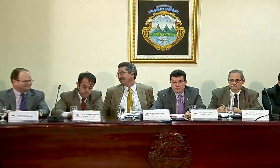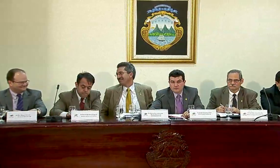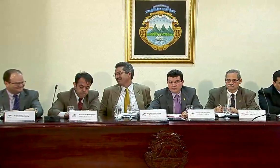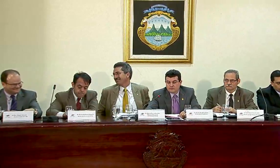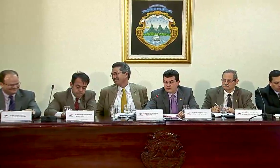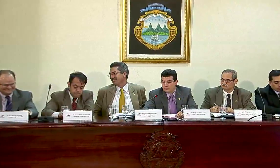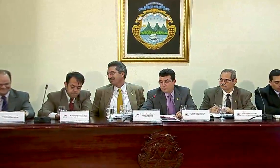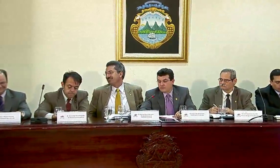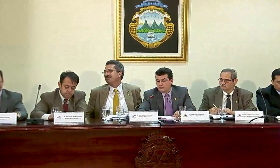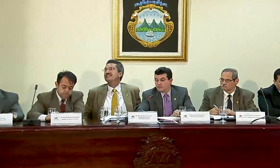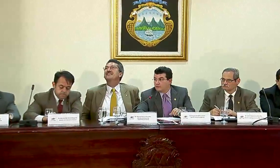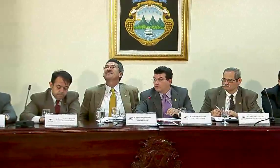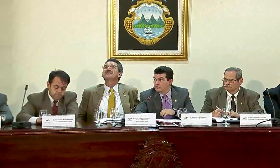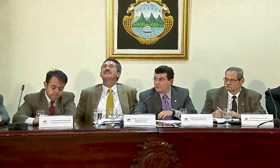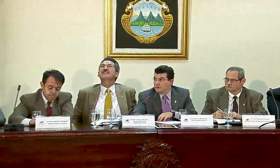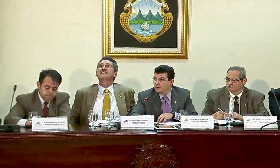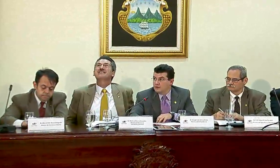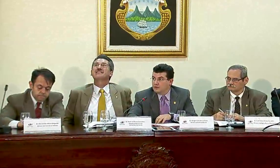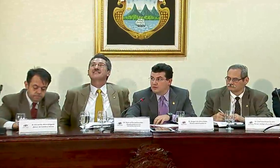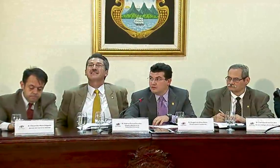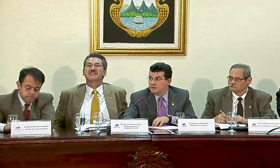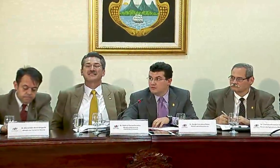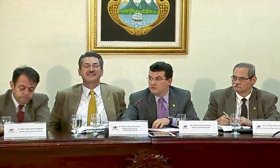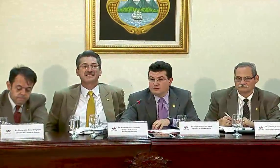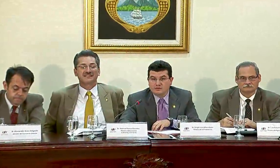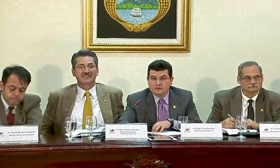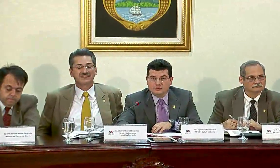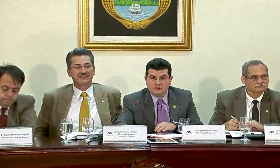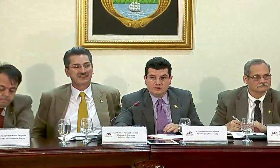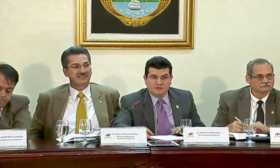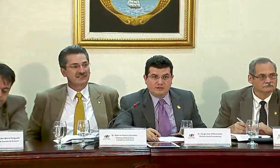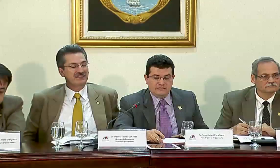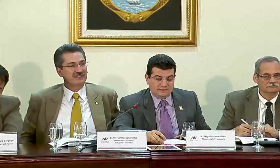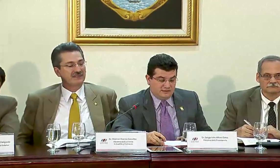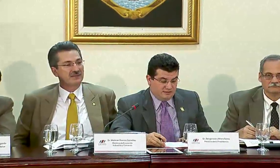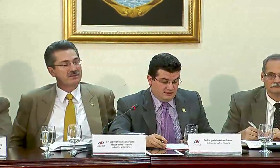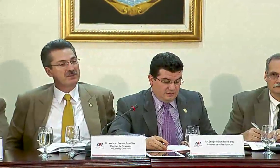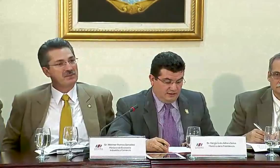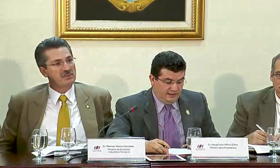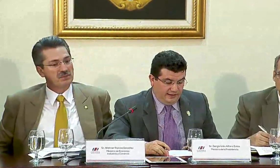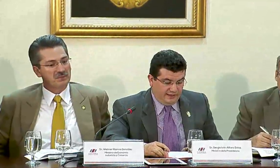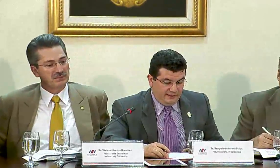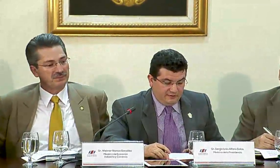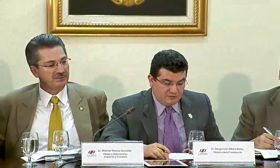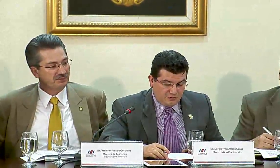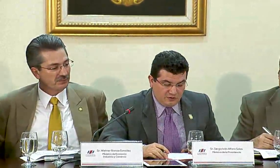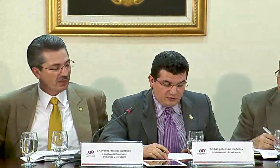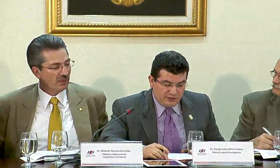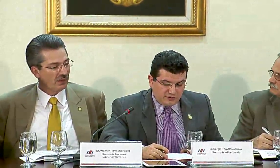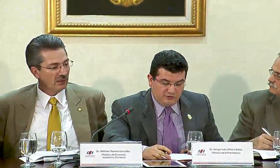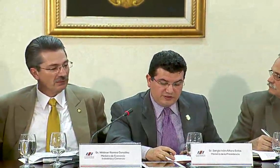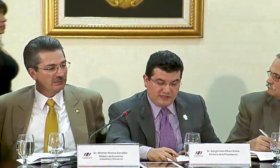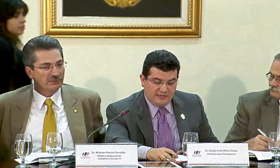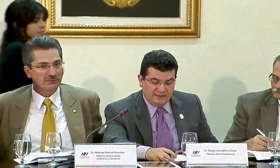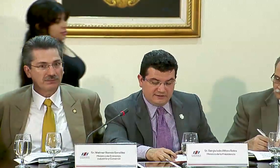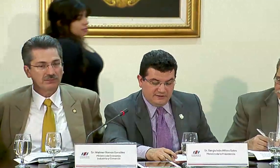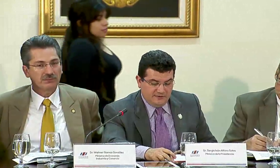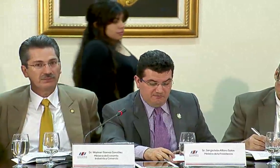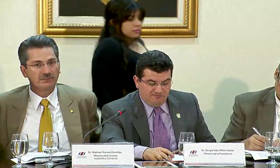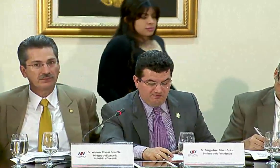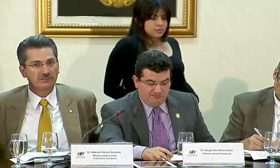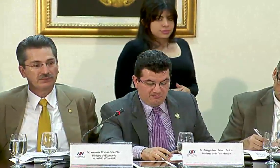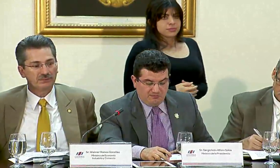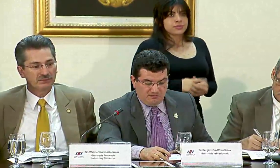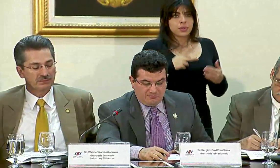Muchas gracias. Nos resta una pregunta a la Nación que la atendemos después de AmeliaRueda.com. Gracias. Sobre los proyectos fiscales,